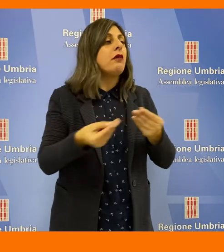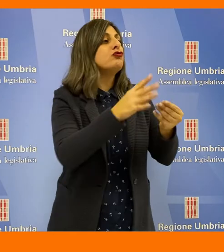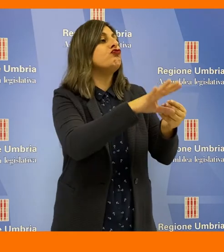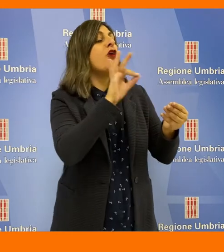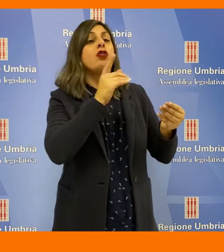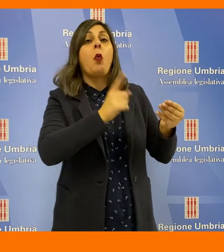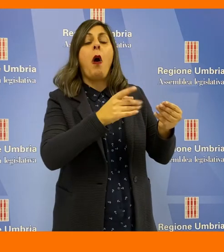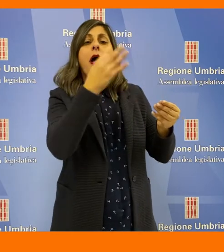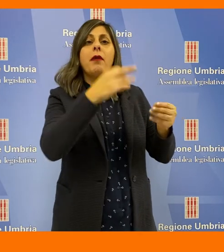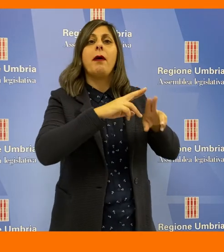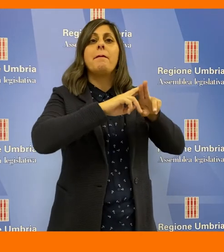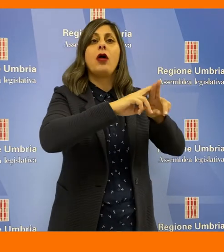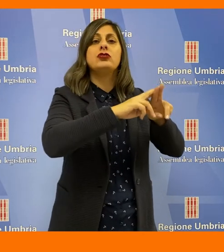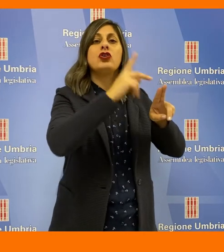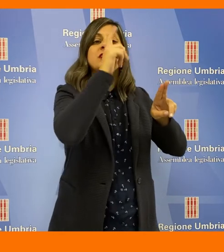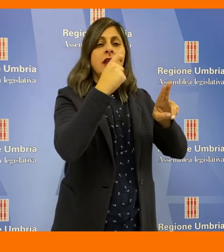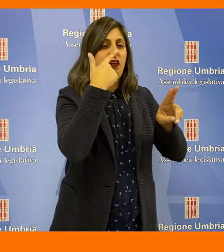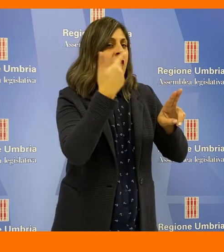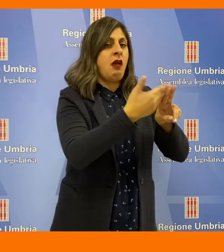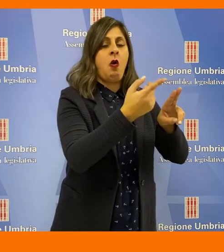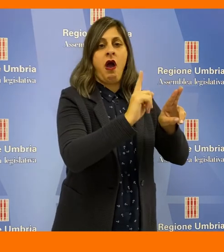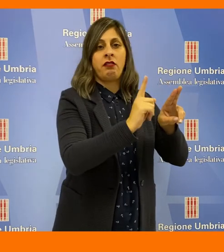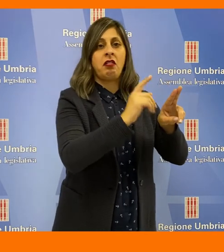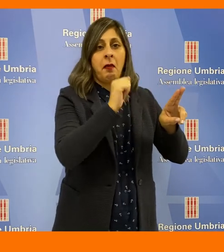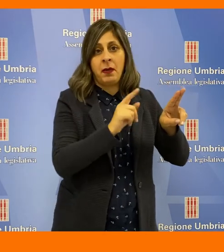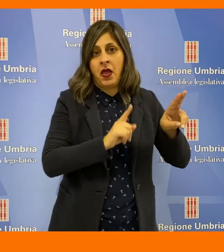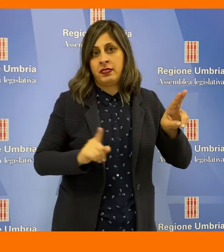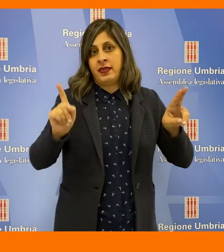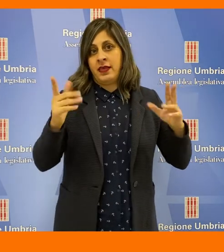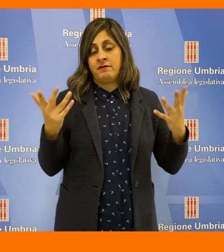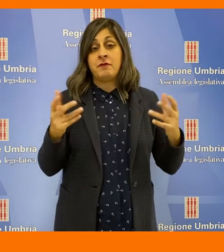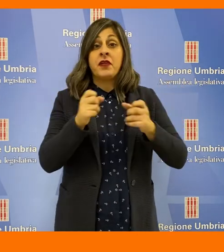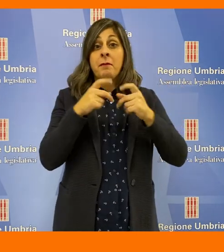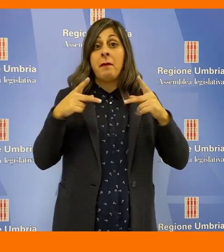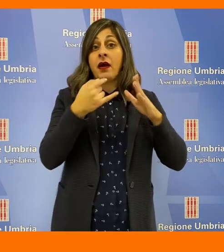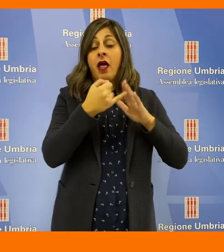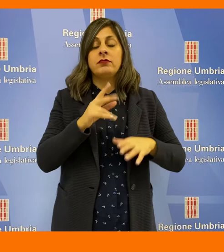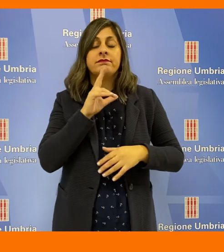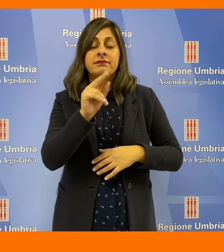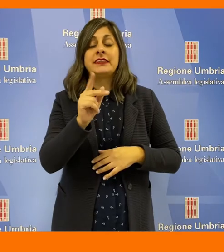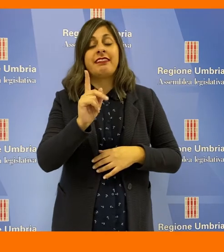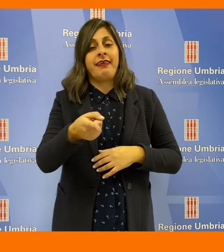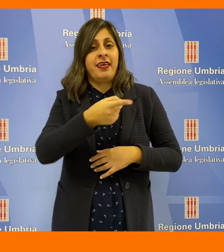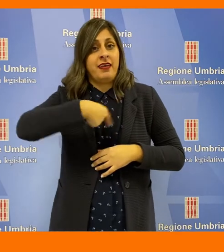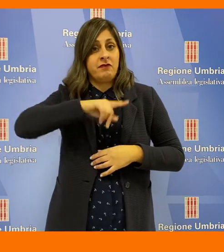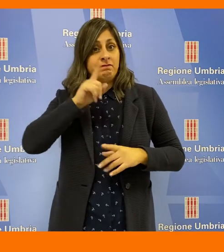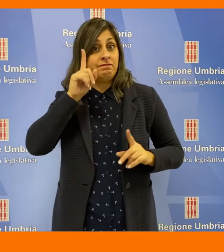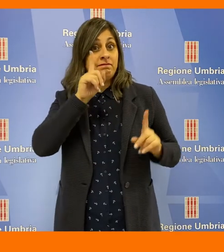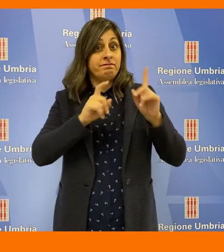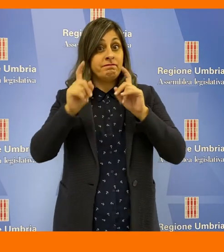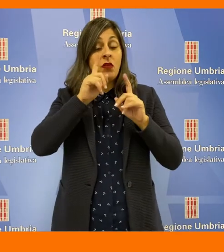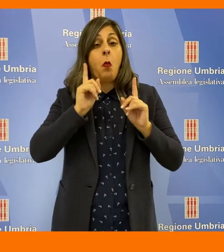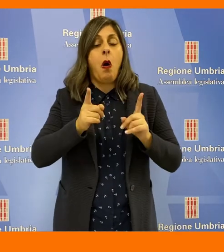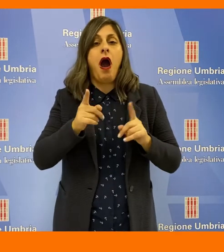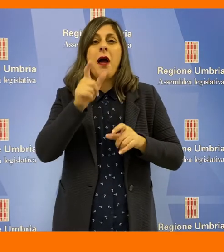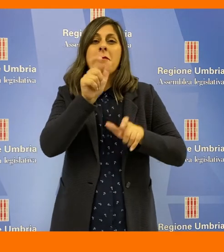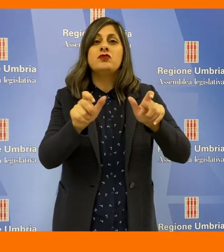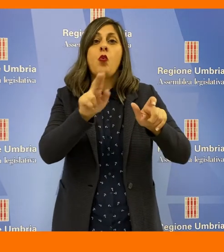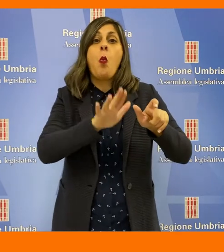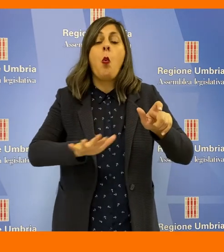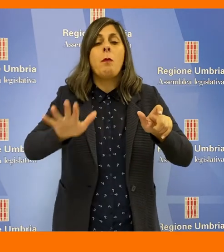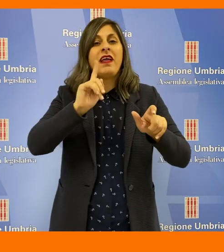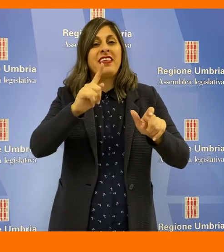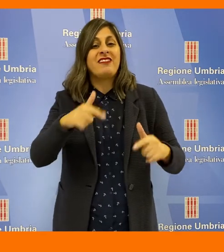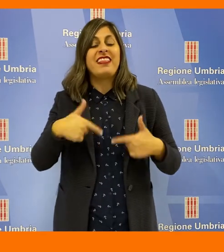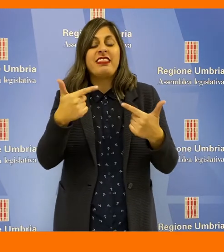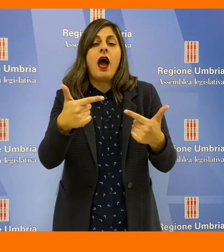avrebbe evitato il ricorso ai locali inadeguati scelti presso il pronto soccorso di Terni. Paparelli ha infine evidenziato che dovremmo